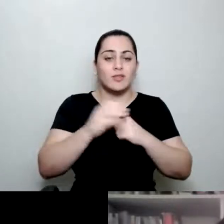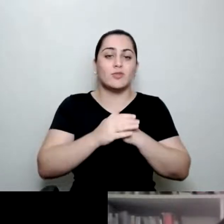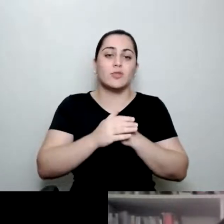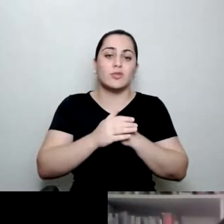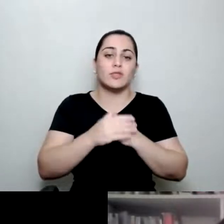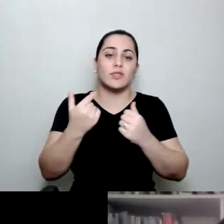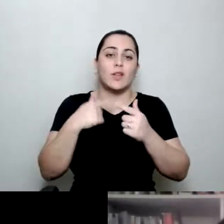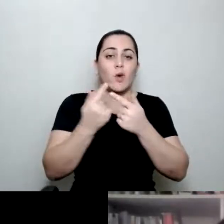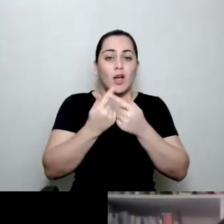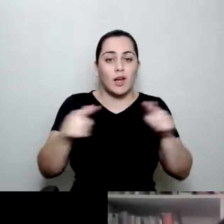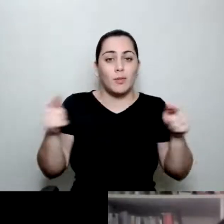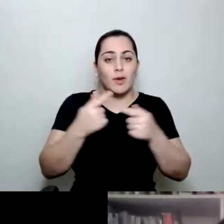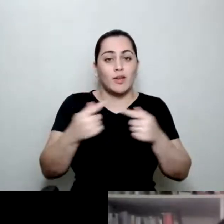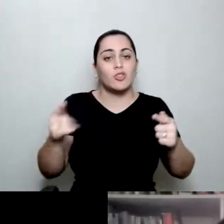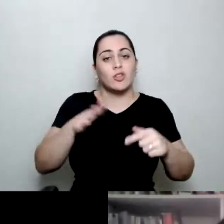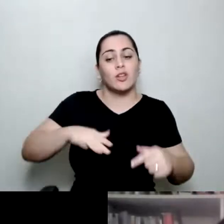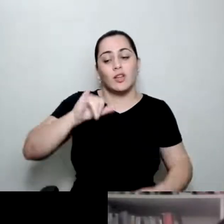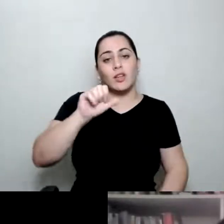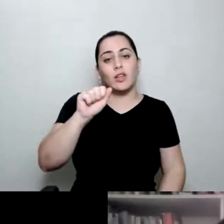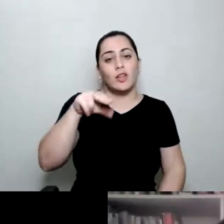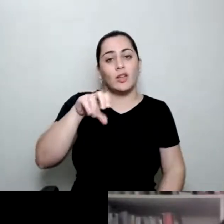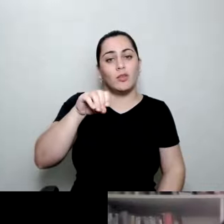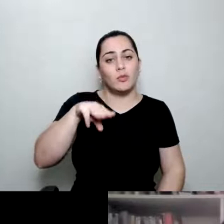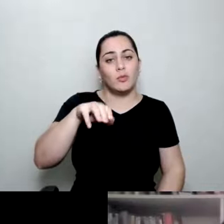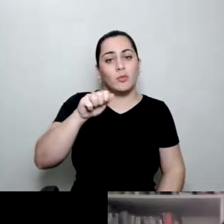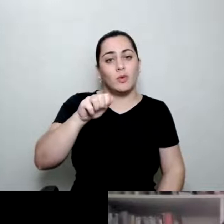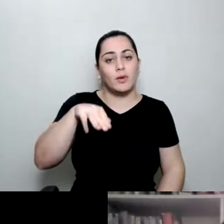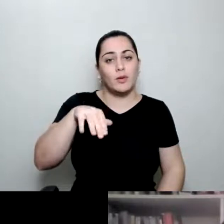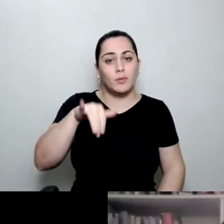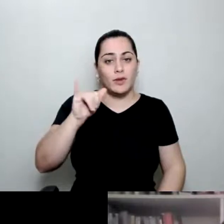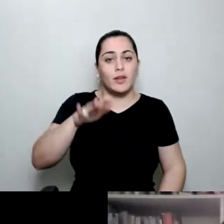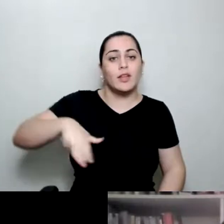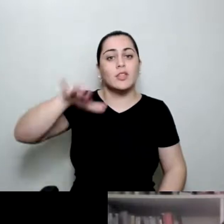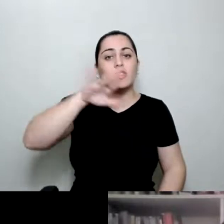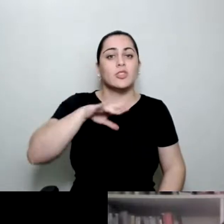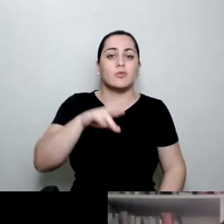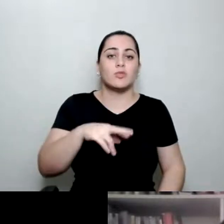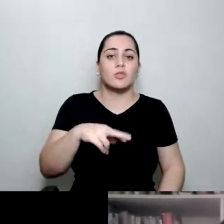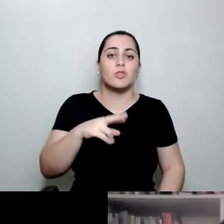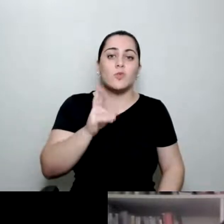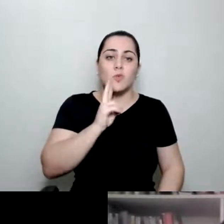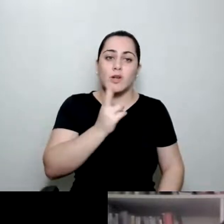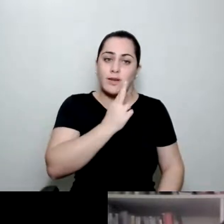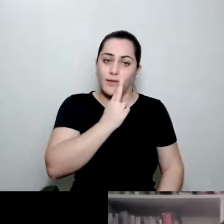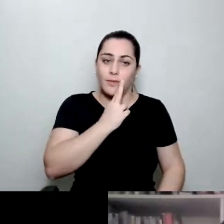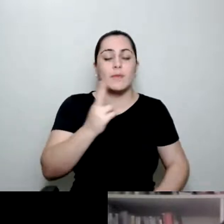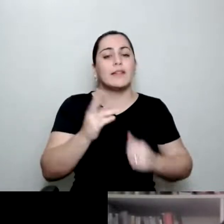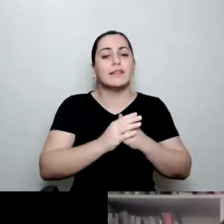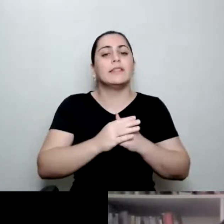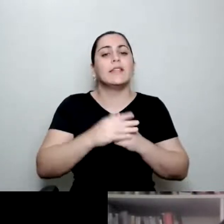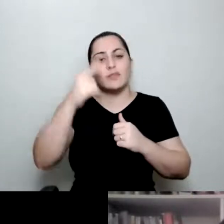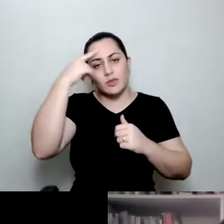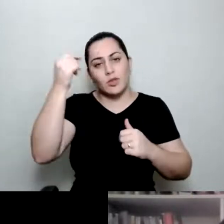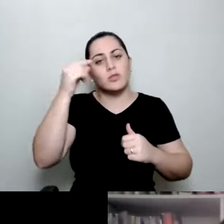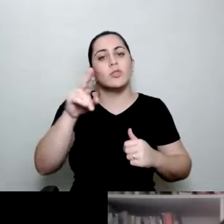de referência do Yanomami falado na região do Papiu, em Roraima. Ele tem graduação em português pela Universidade de São Paulo e